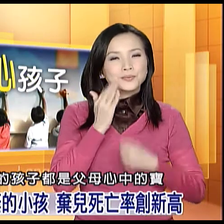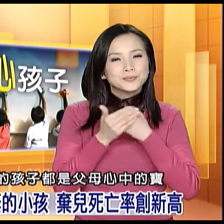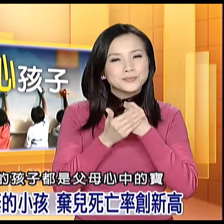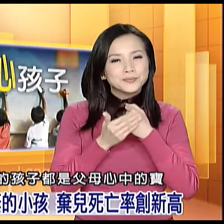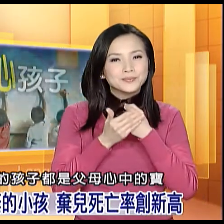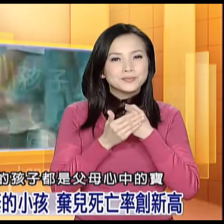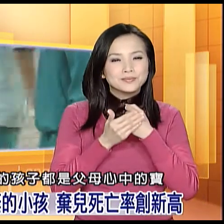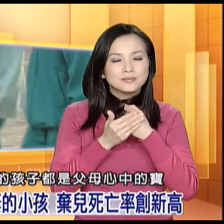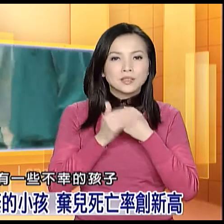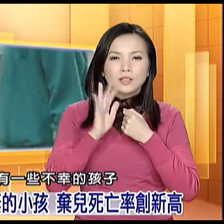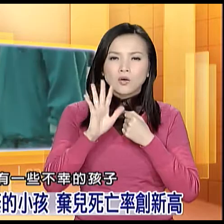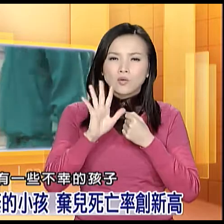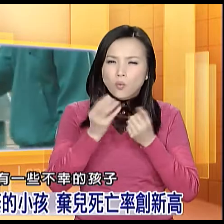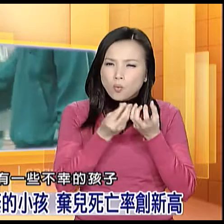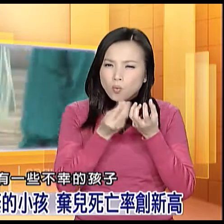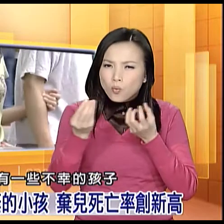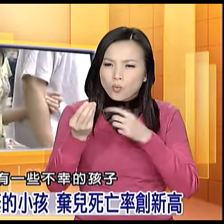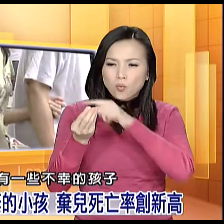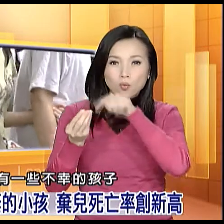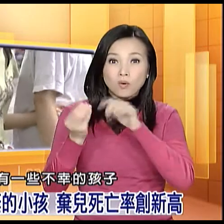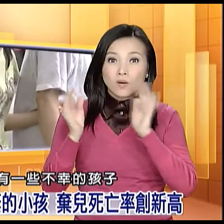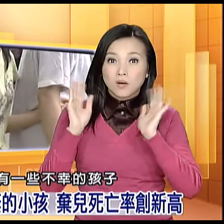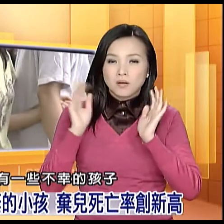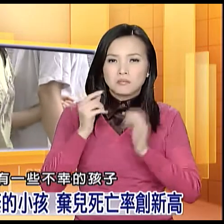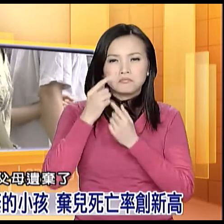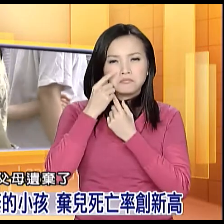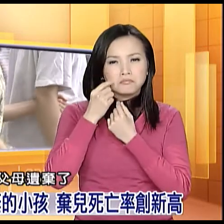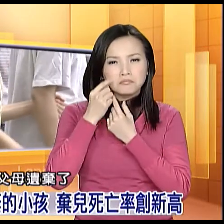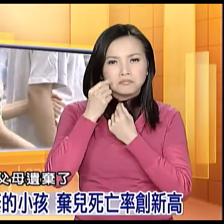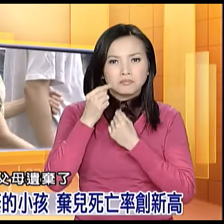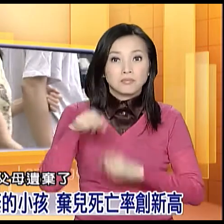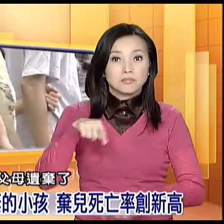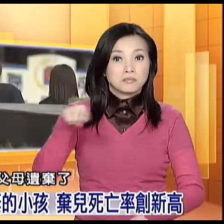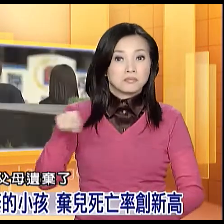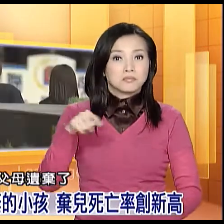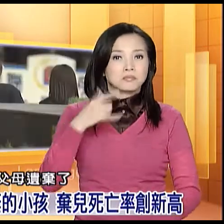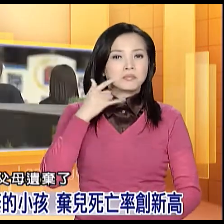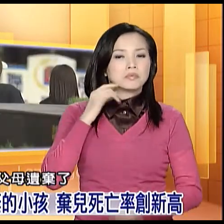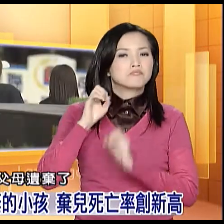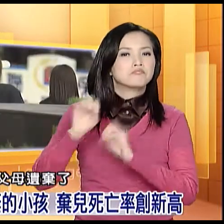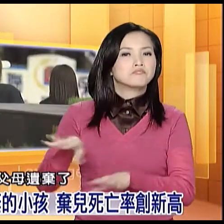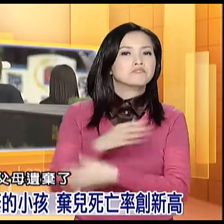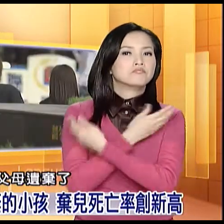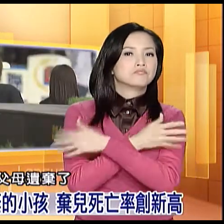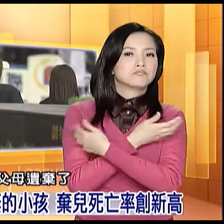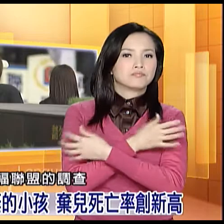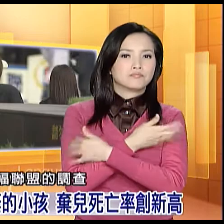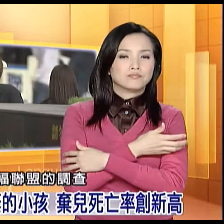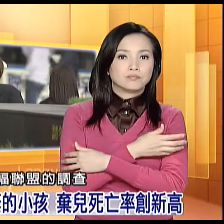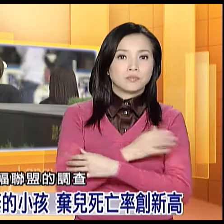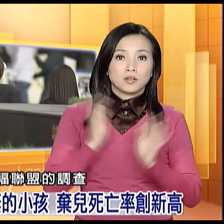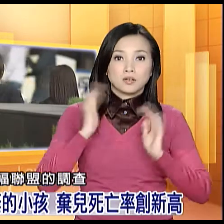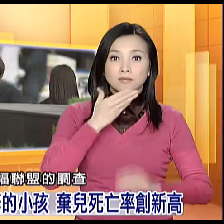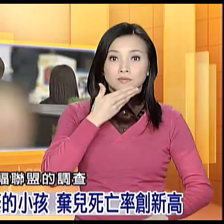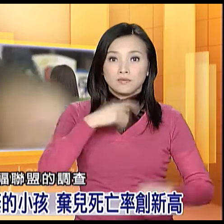心中的宝，但是还是有一些不幸的孩子，他们被父母亲遗弃了。根据儿福联盟的调查，